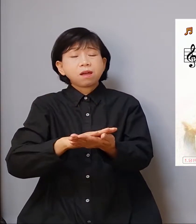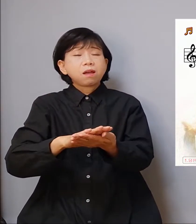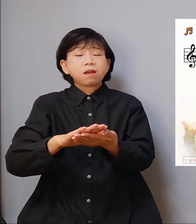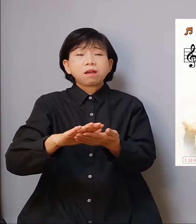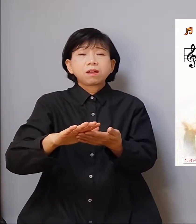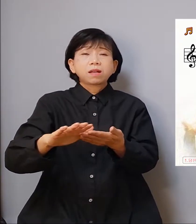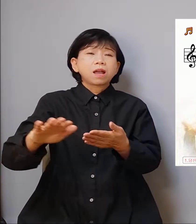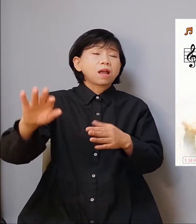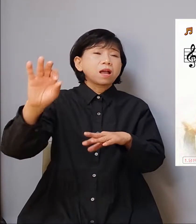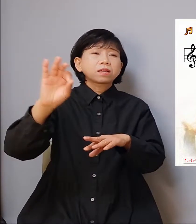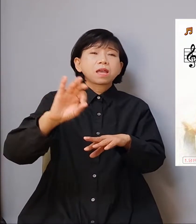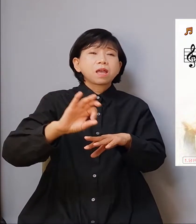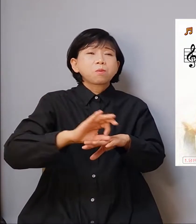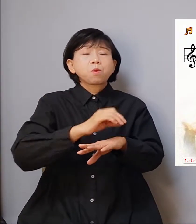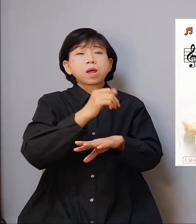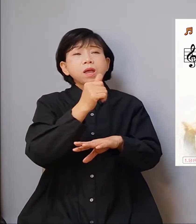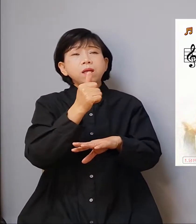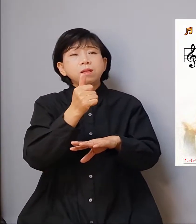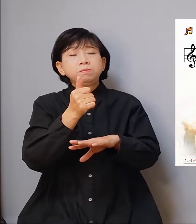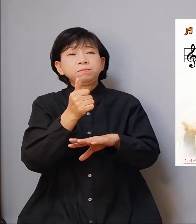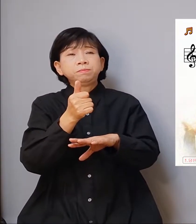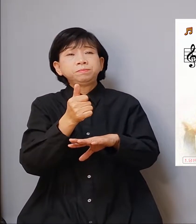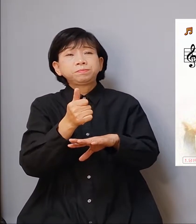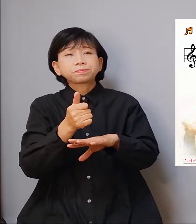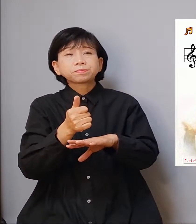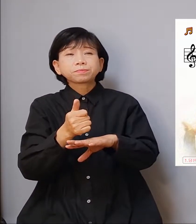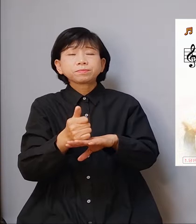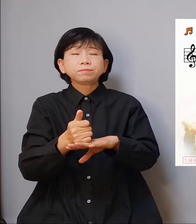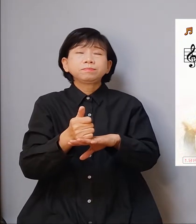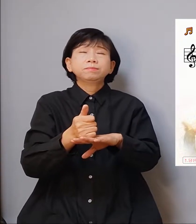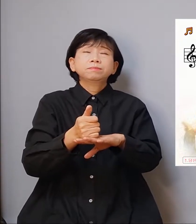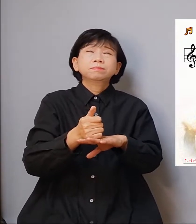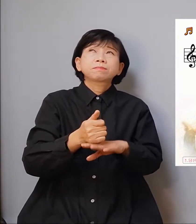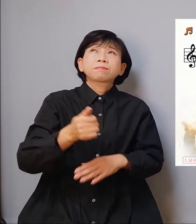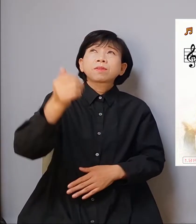당신은 평강의